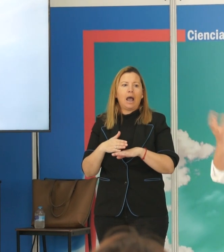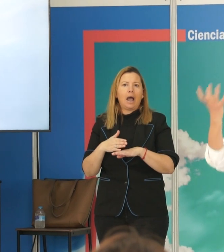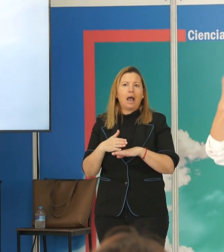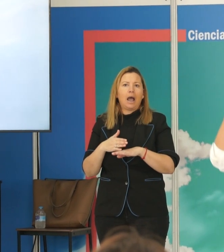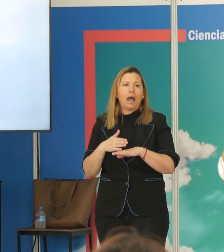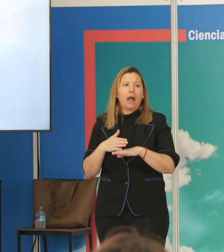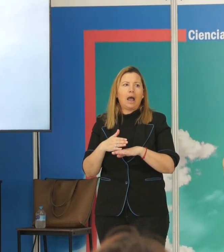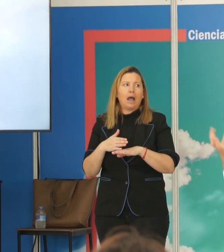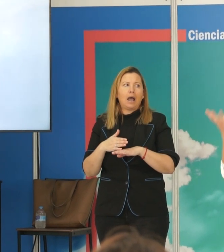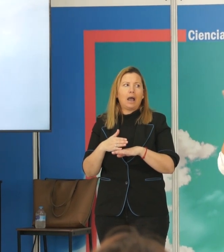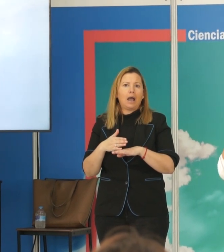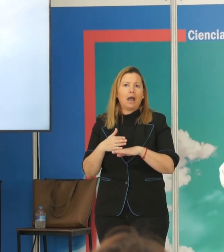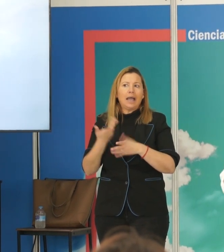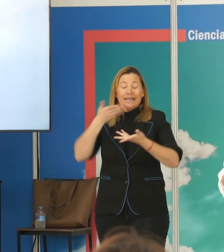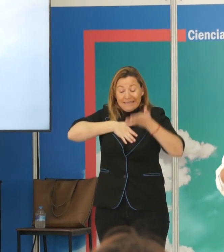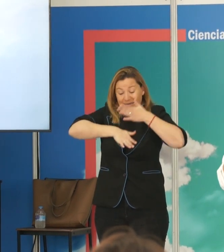que